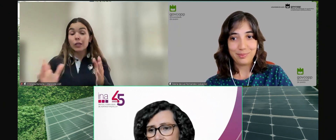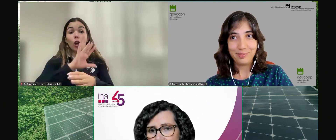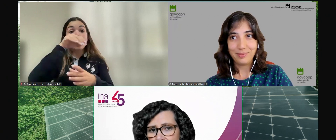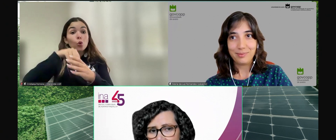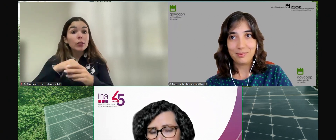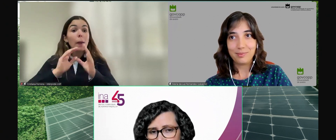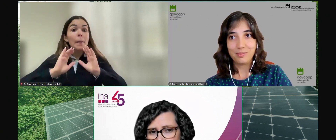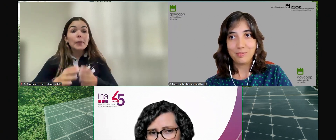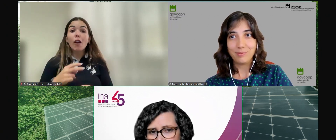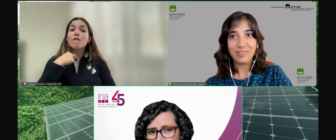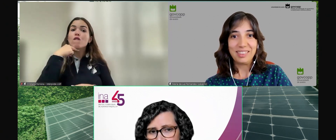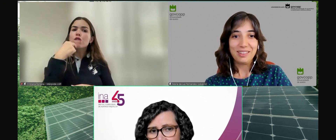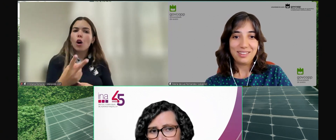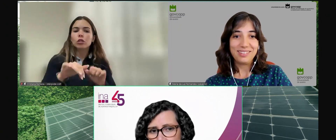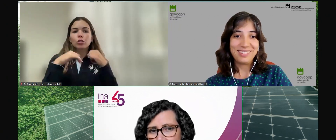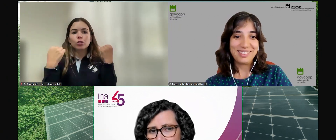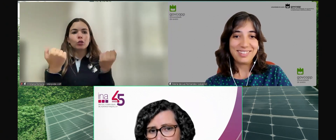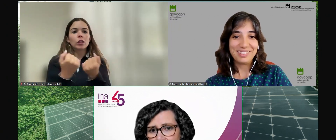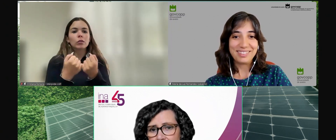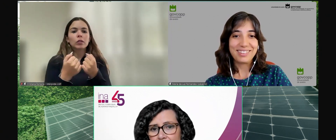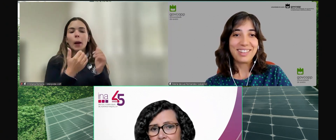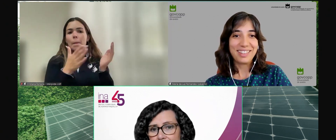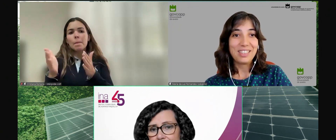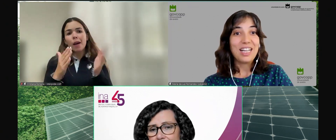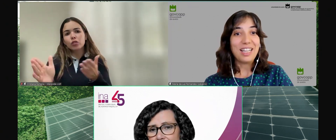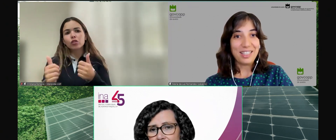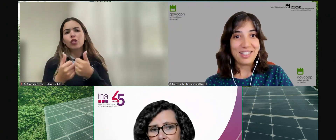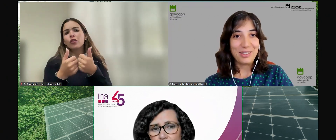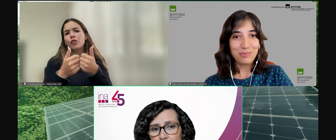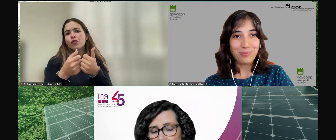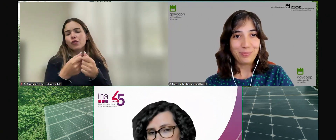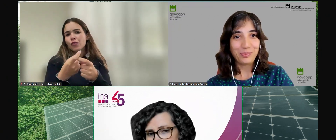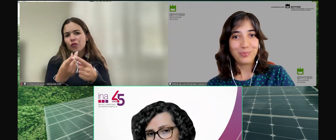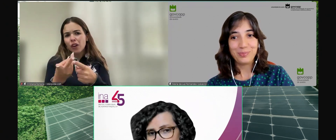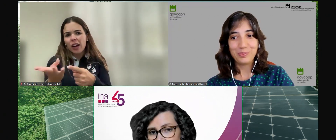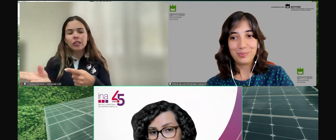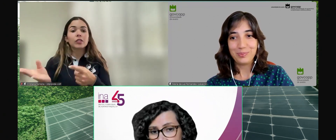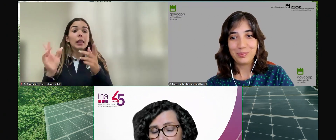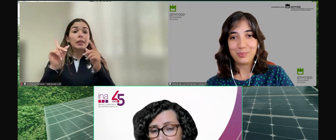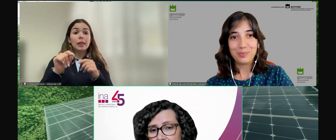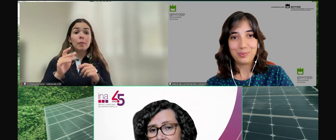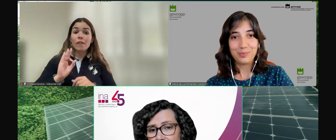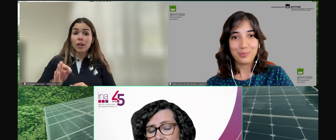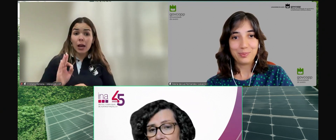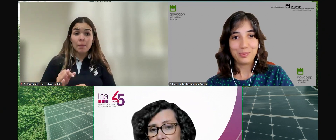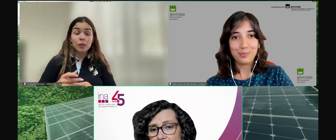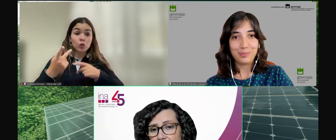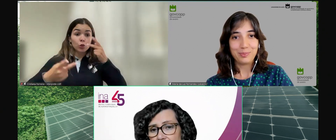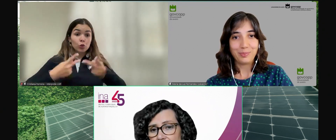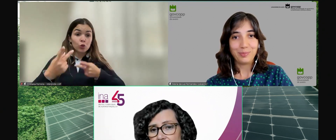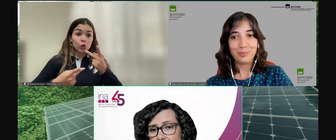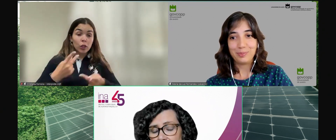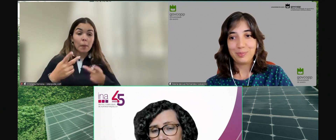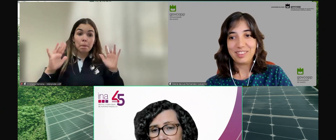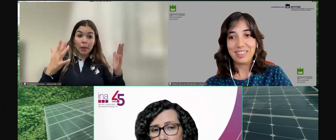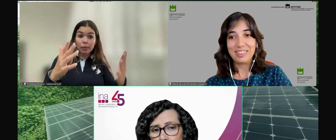as vozes da sociedade, as várias partes, não é? E no fundo, as ferramentas de avaliação ambiental e estratégica